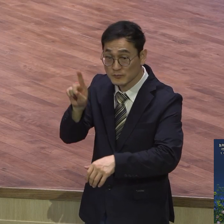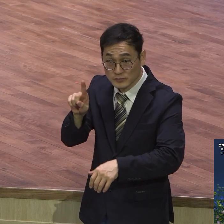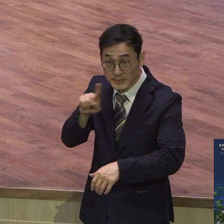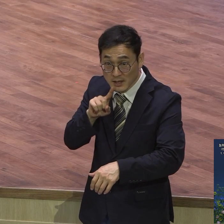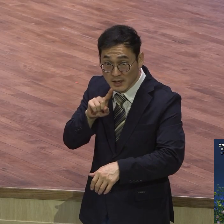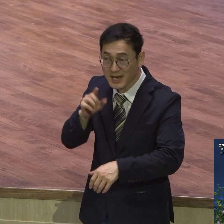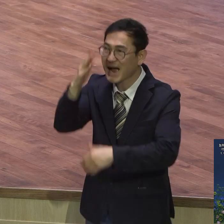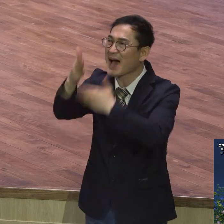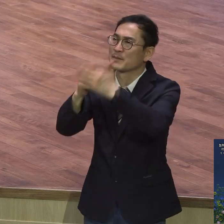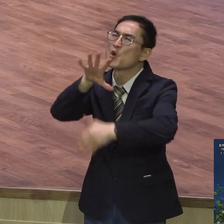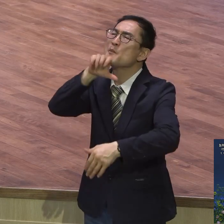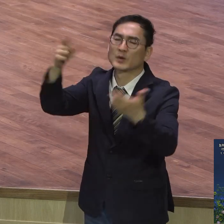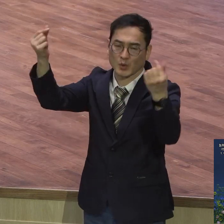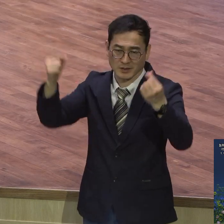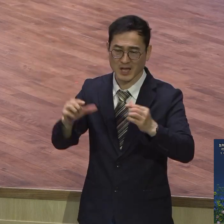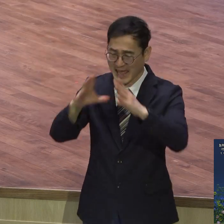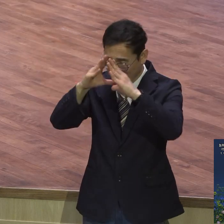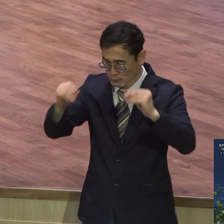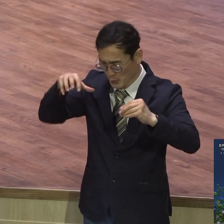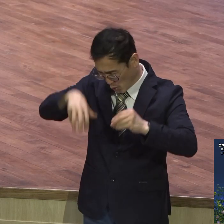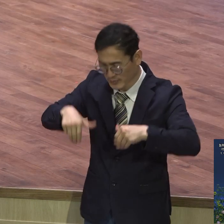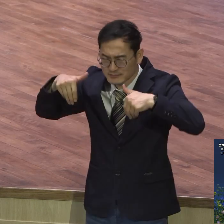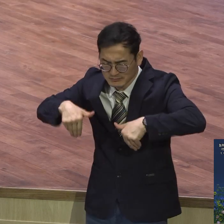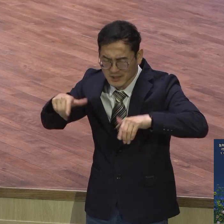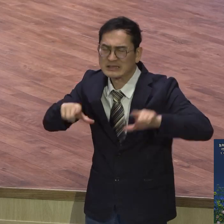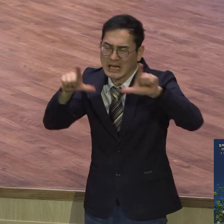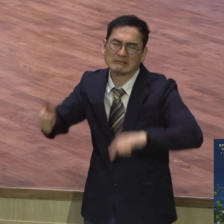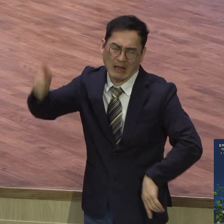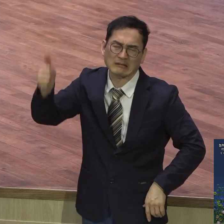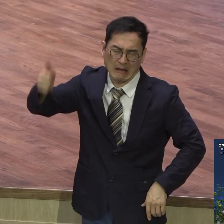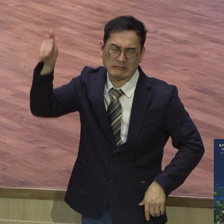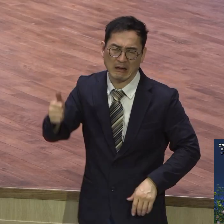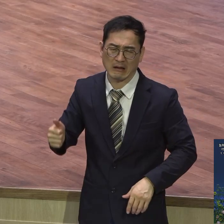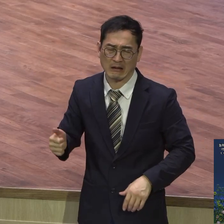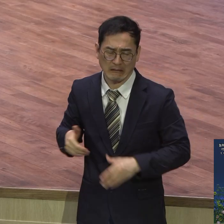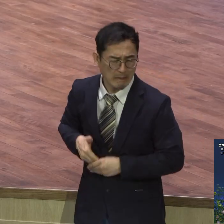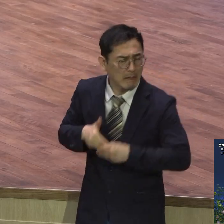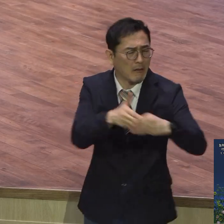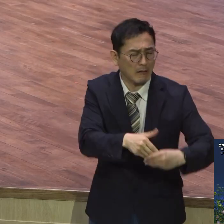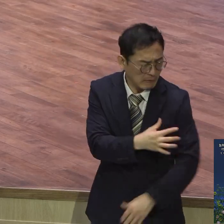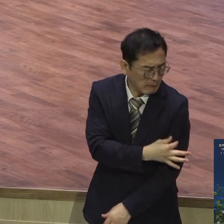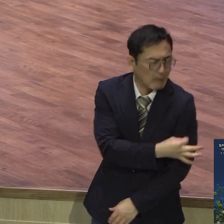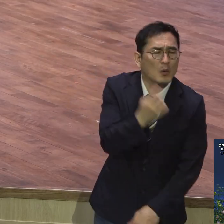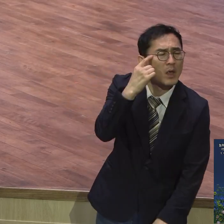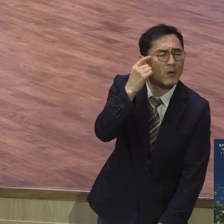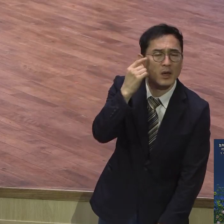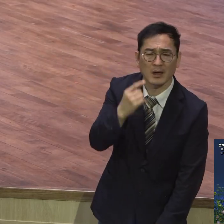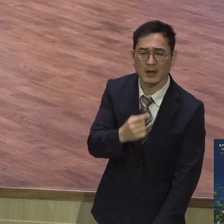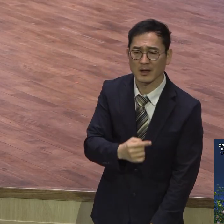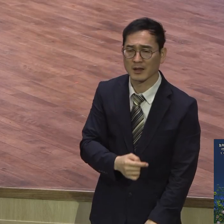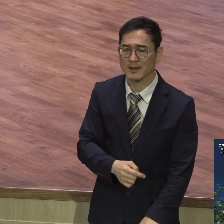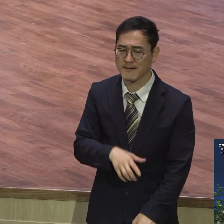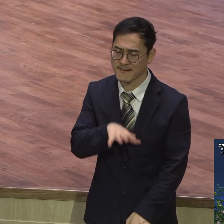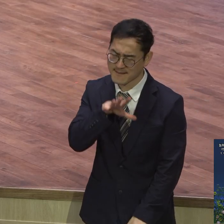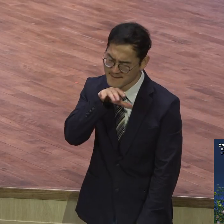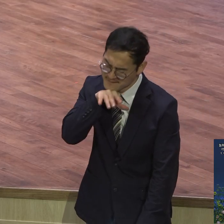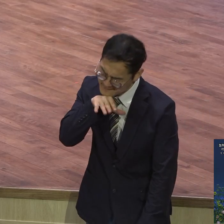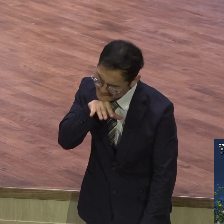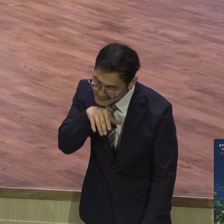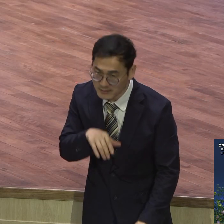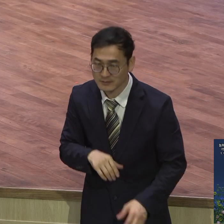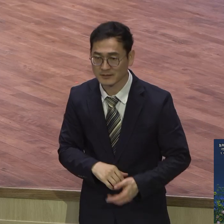그냥 우리를 애급당 광야에 살게 하든지 애급당에 살게 하든지 놔두지. 왜 여기까지 끌고 왔느냐는 것입니다.